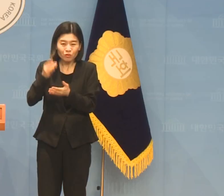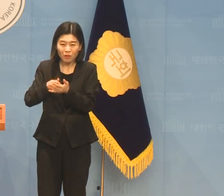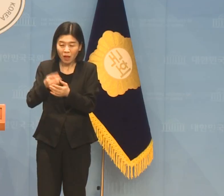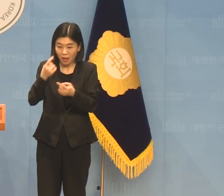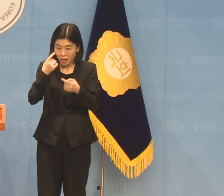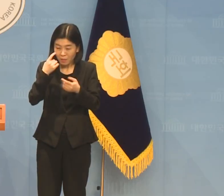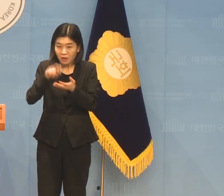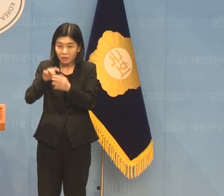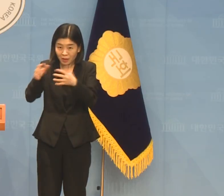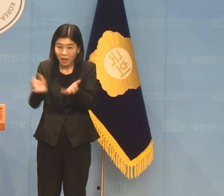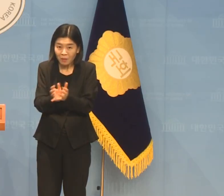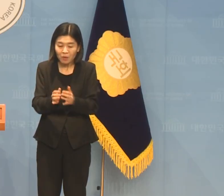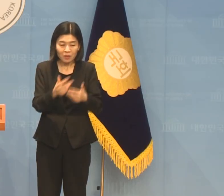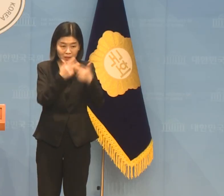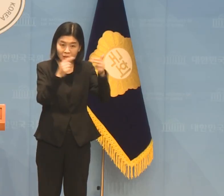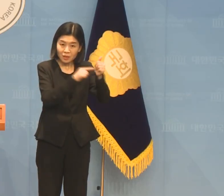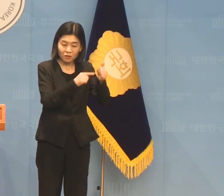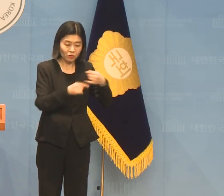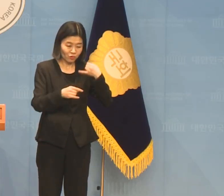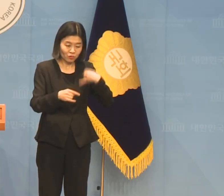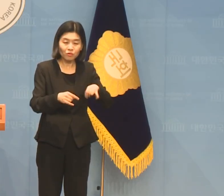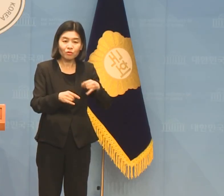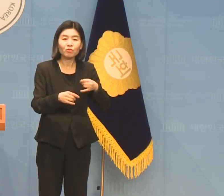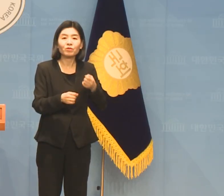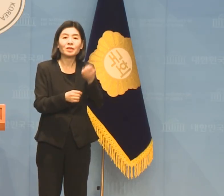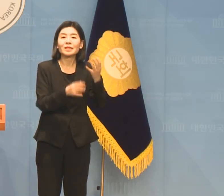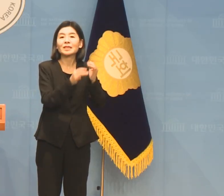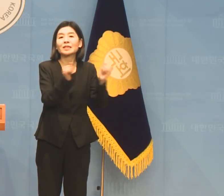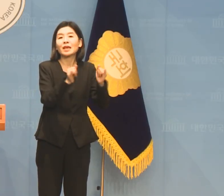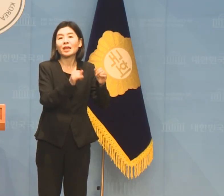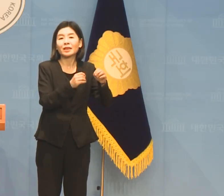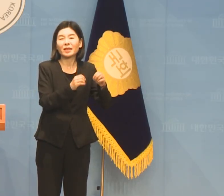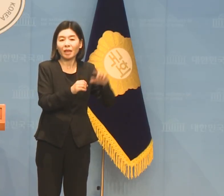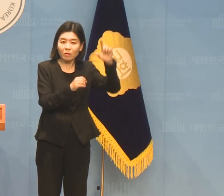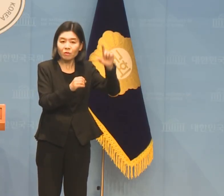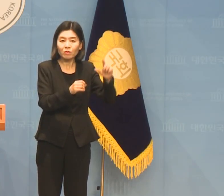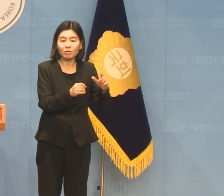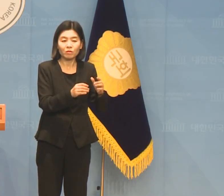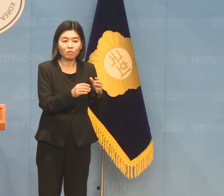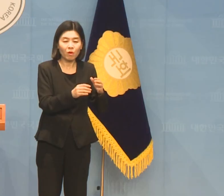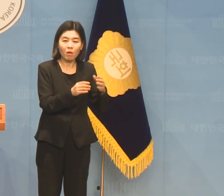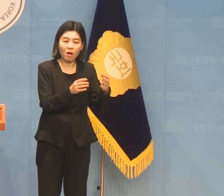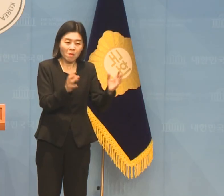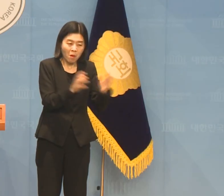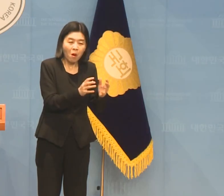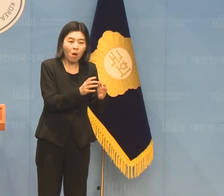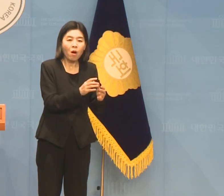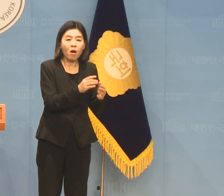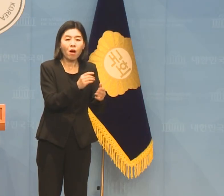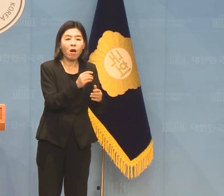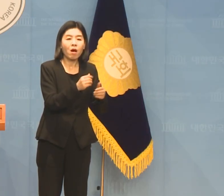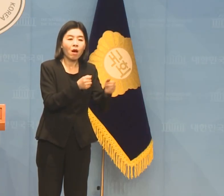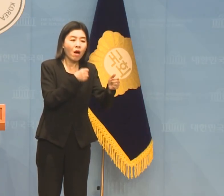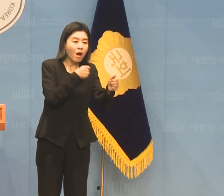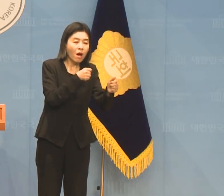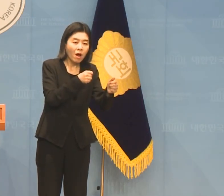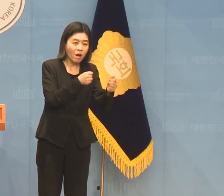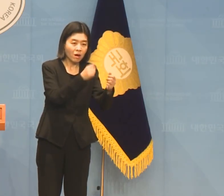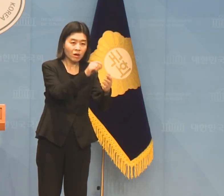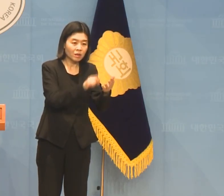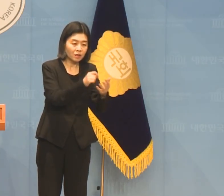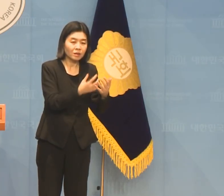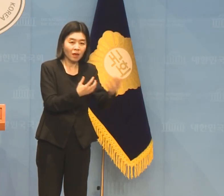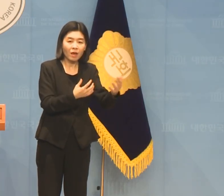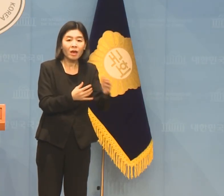대표가 중국 기자들이 대부분인 비공개 기자회견을 열었다는 등의 허위 사실을 발표한 바 있습니다. 이는 1월